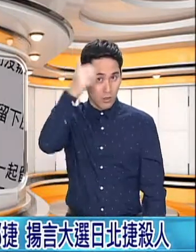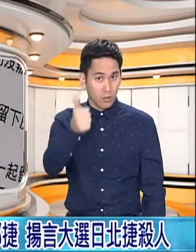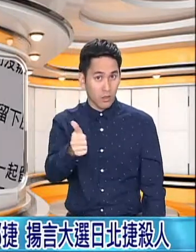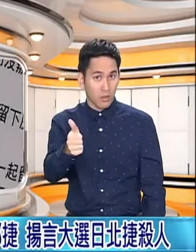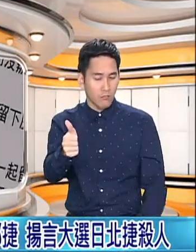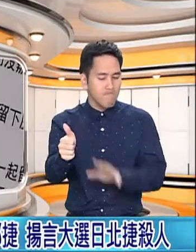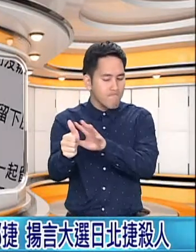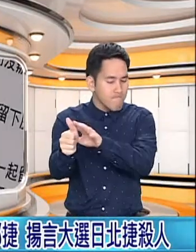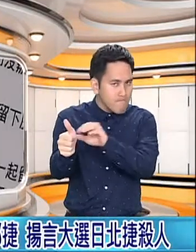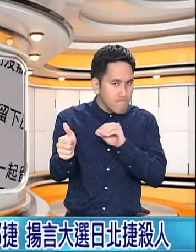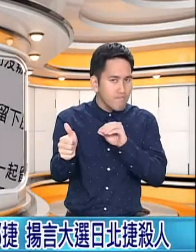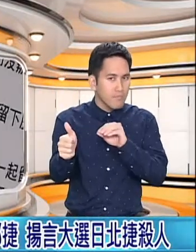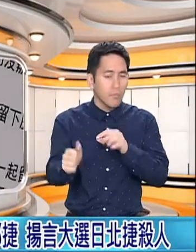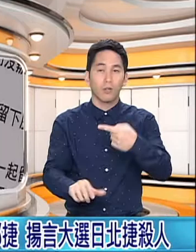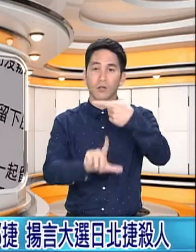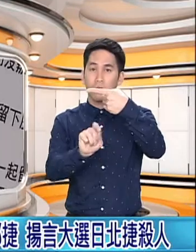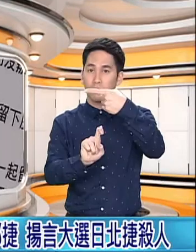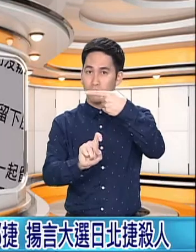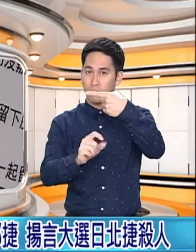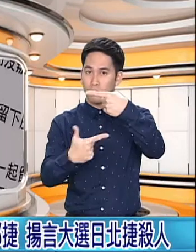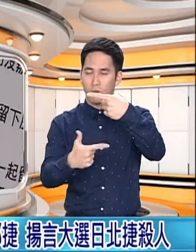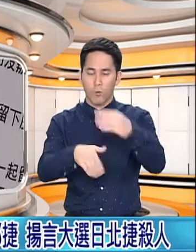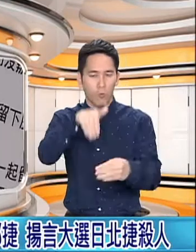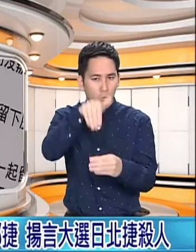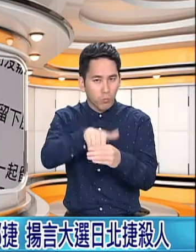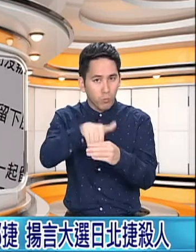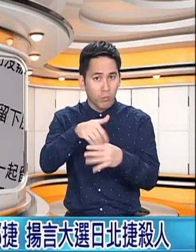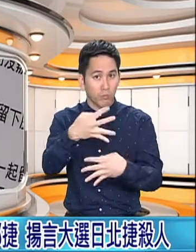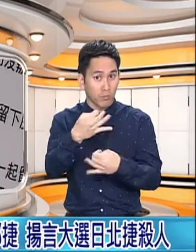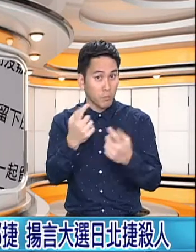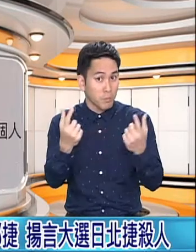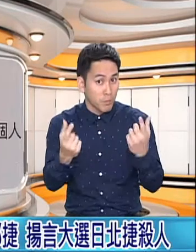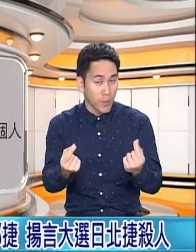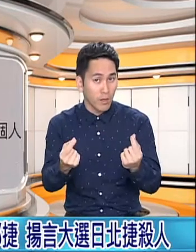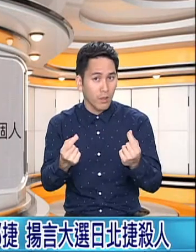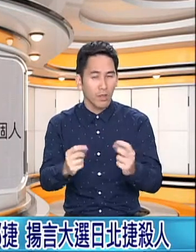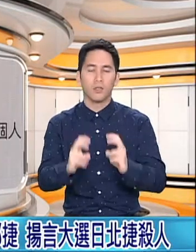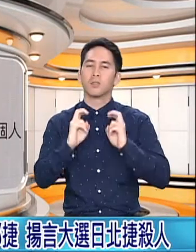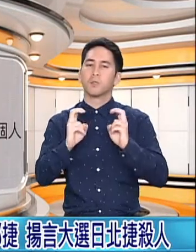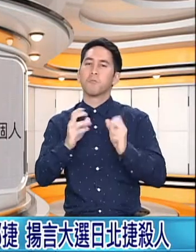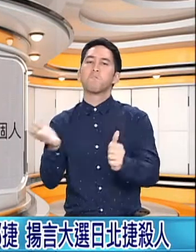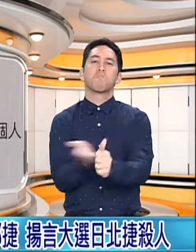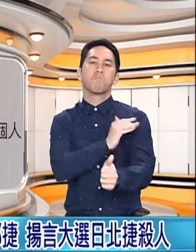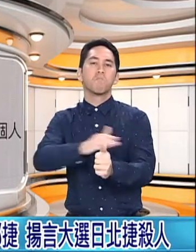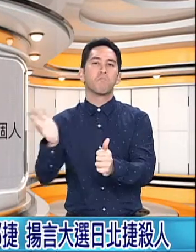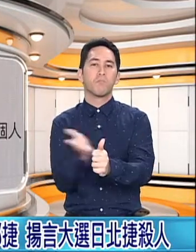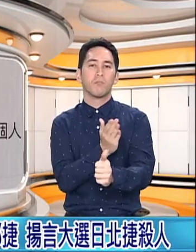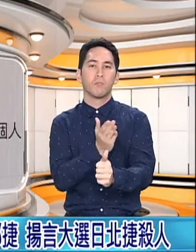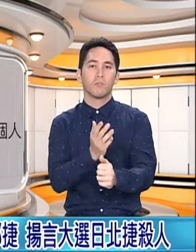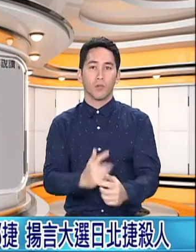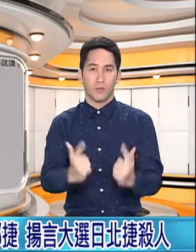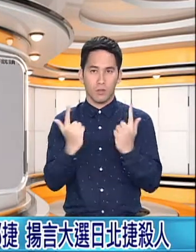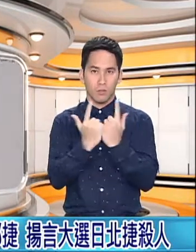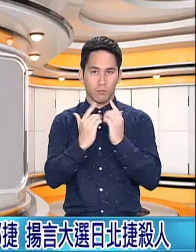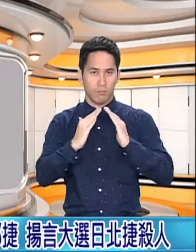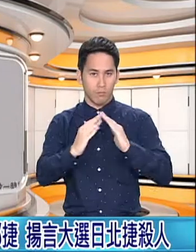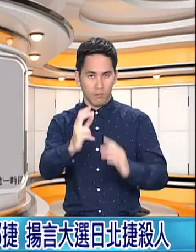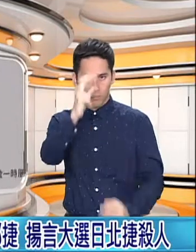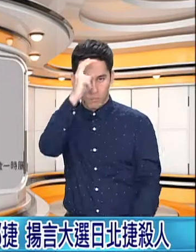捷，要在16号选举当天在台北捷运杀人。而目前台北市警局已经介